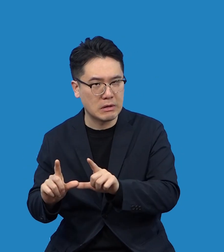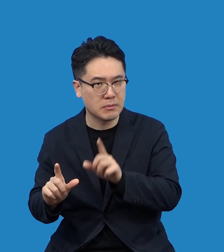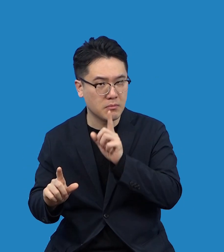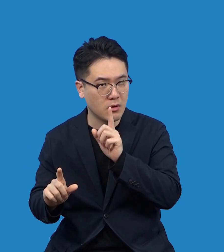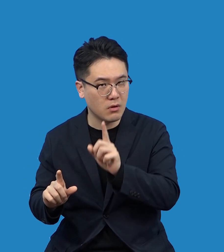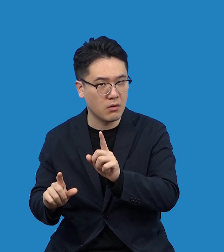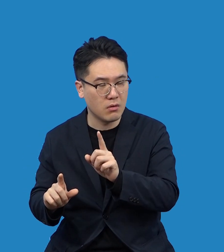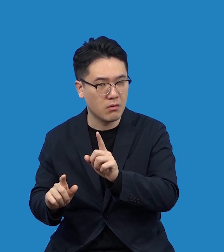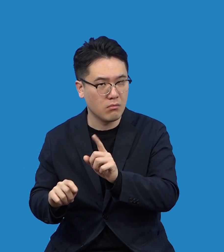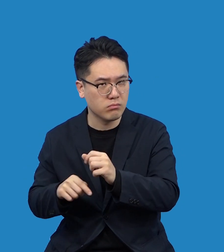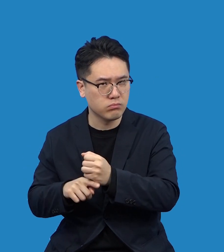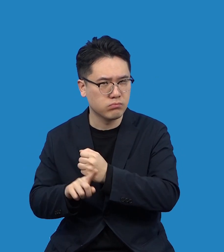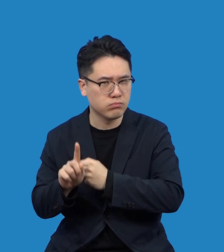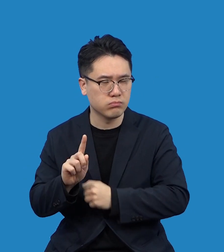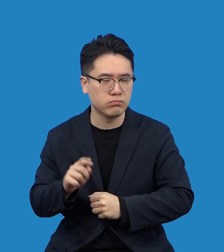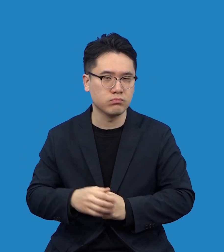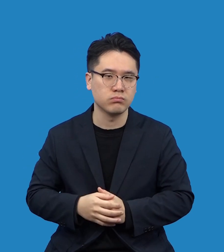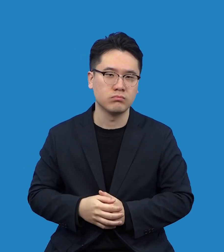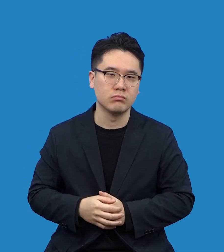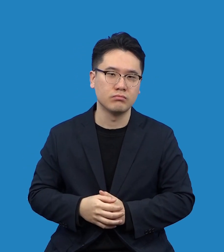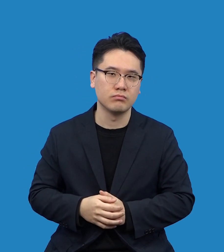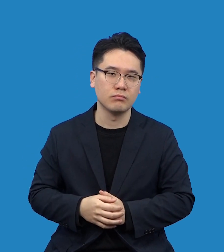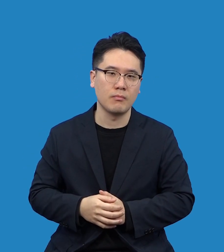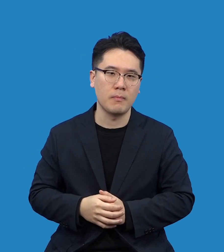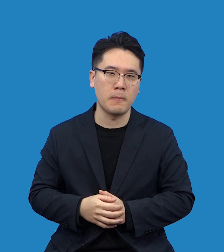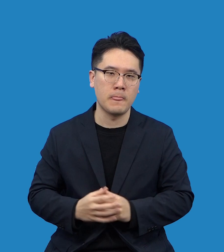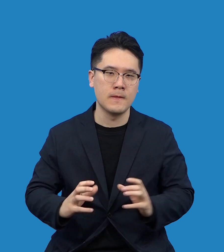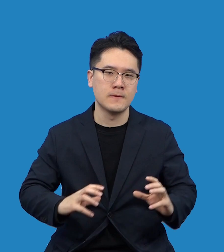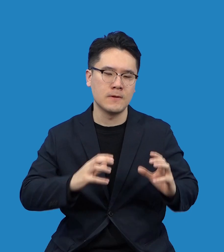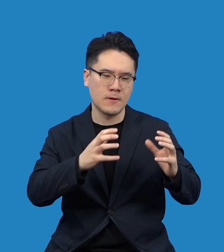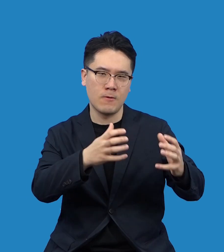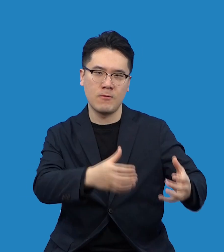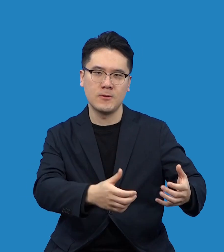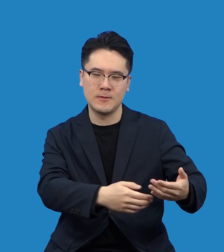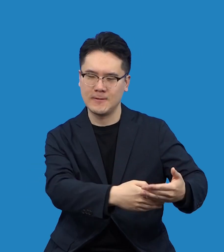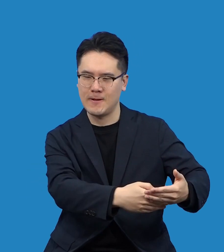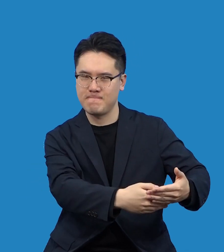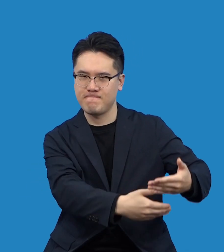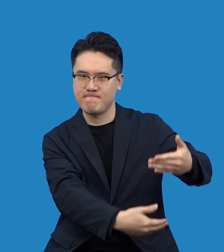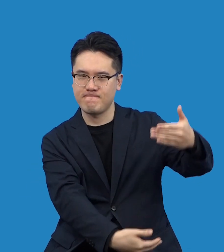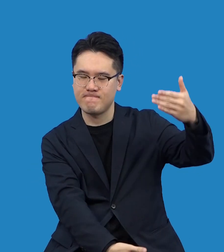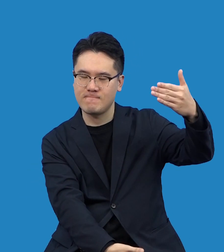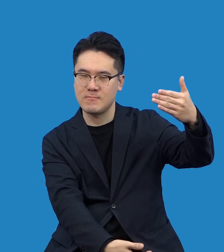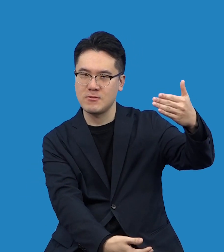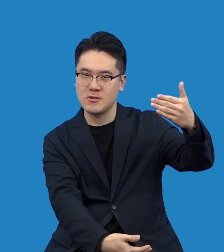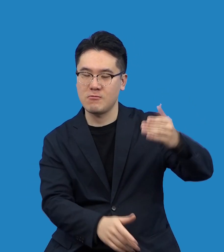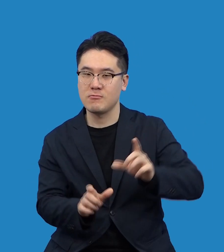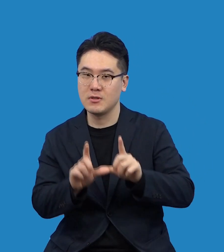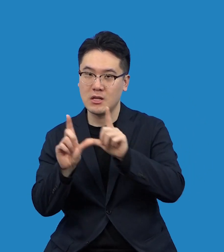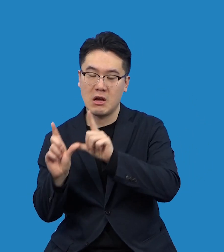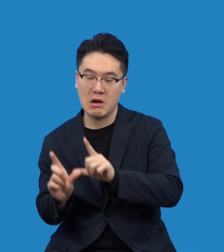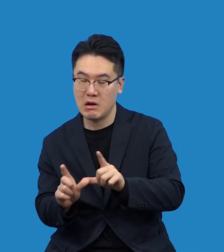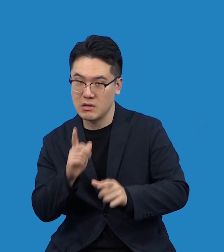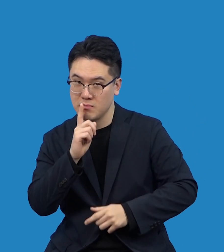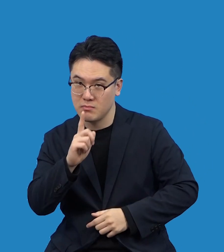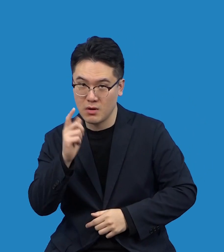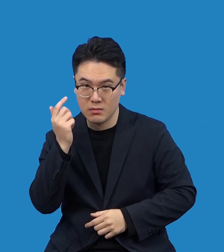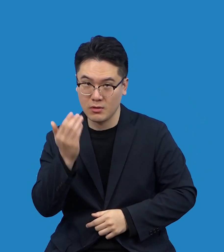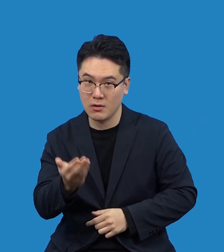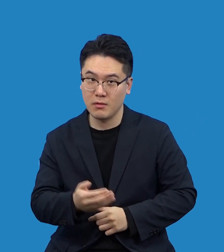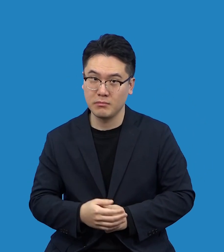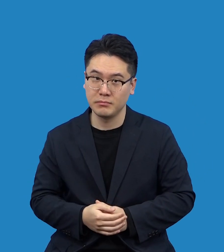합니다. 세상과는 담을 쌓고 살아가라는 말입니까? 문자적으로 보면은